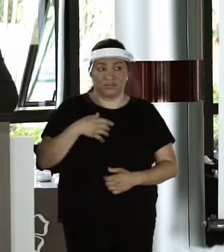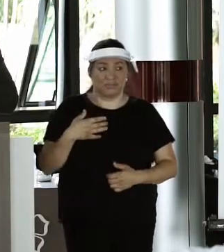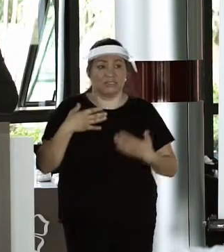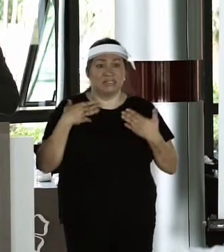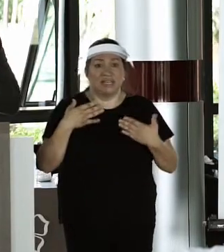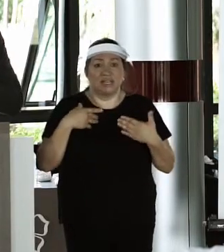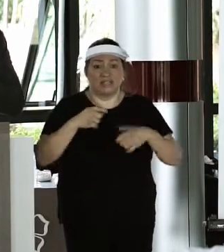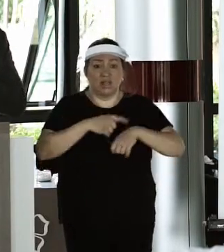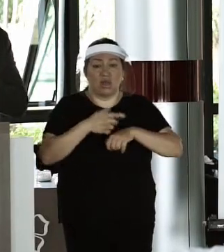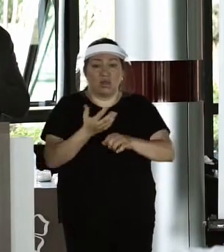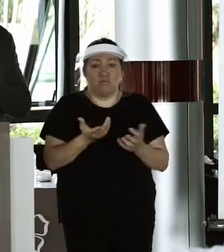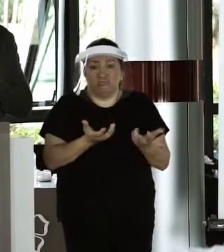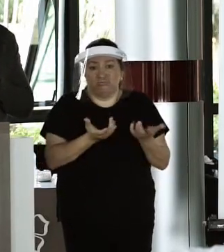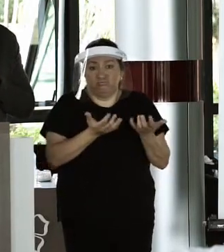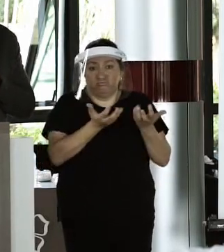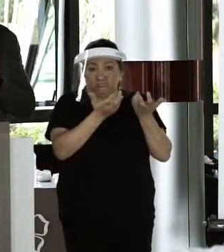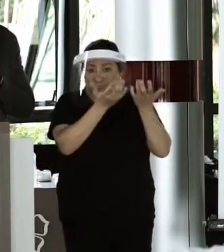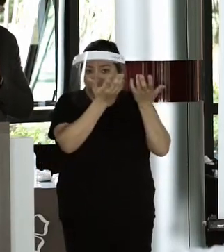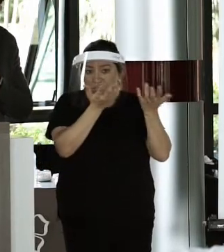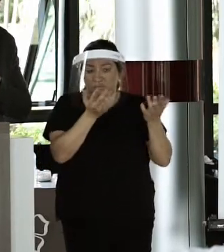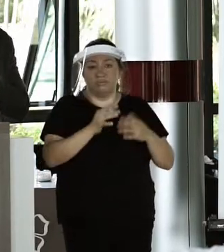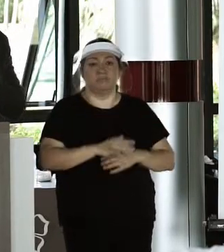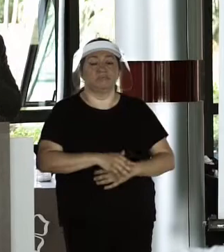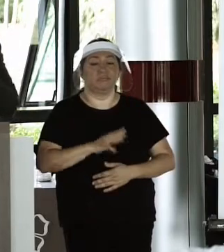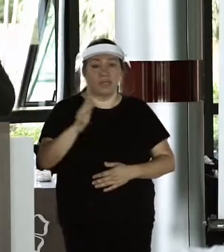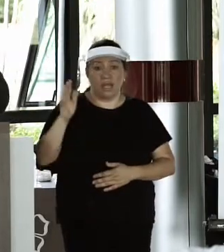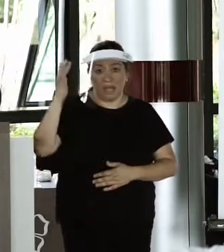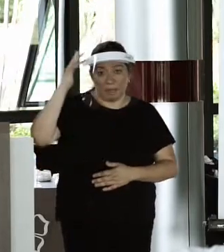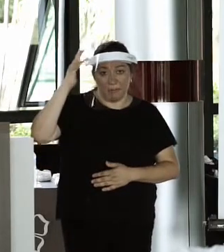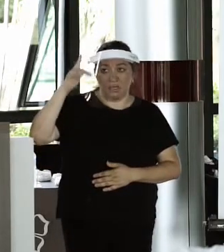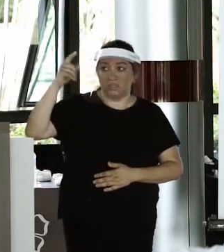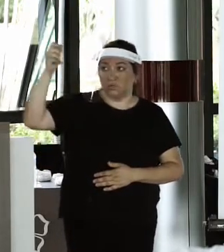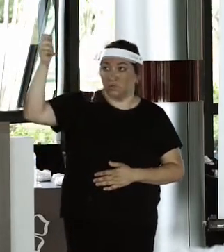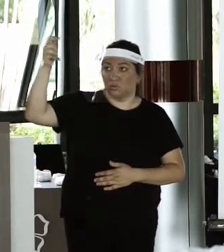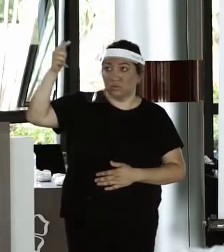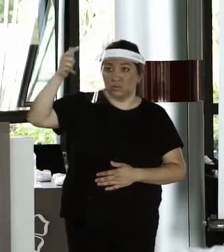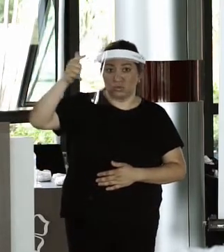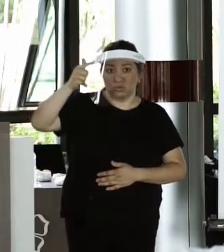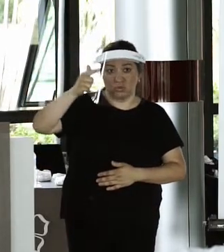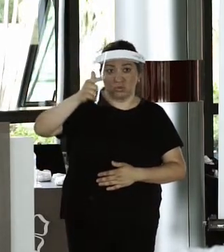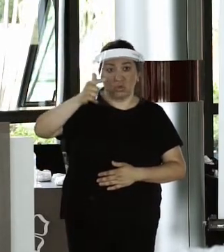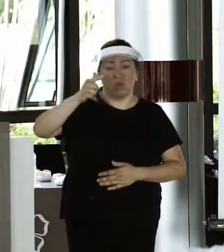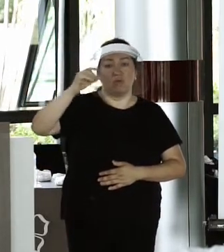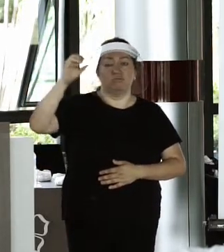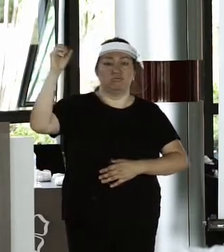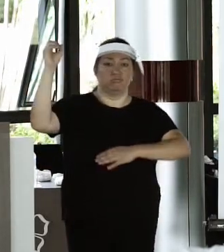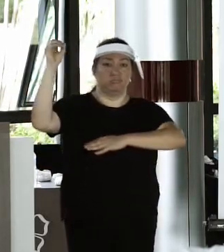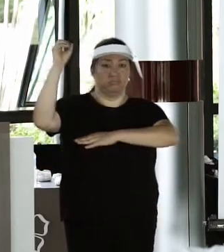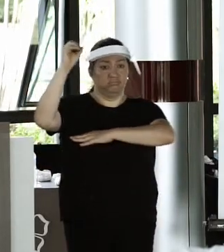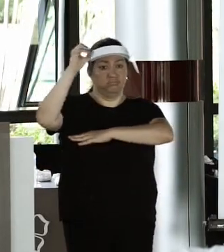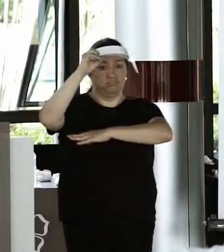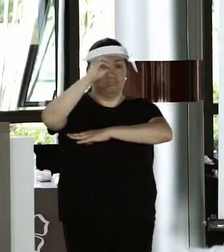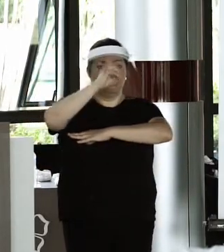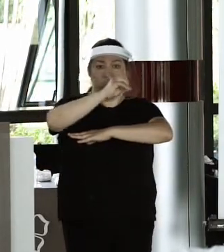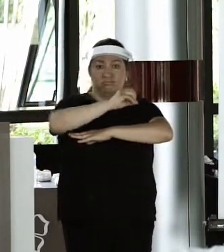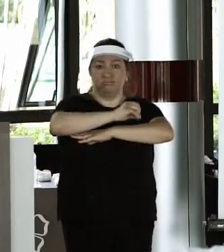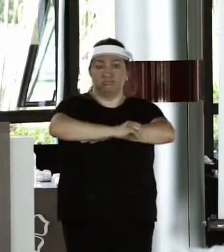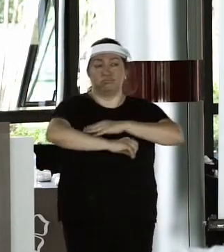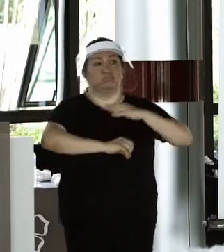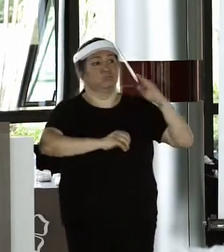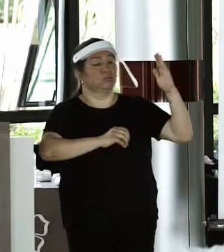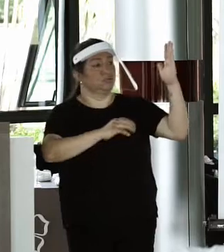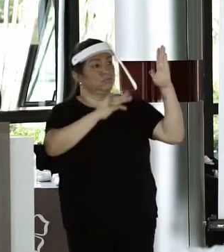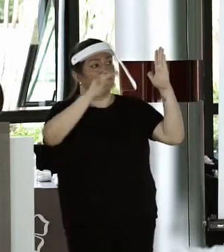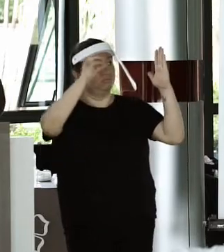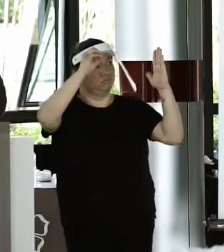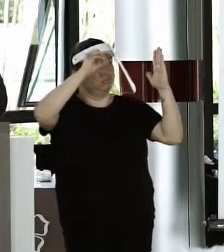no aquecimento. Agora imagina o momento quando o sol está se pondo, o sol está saindo daquela fachada. Vai acontecer o